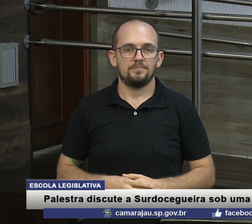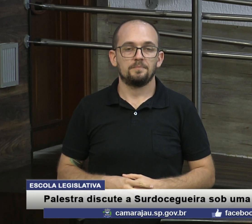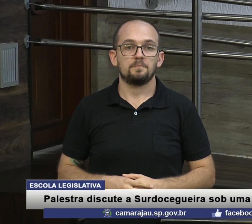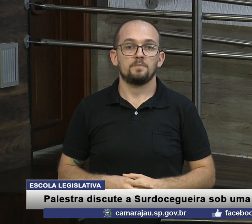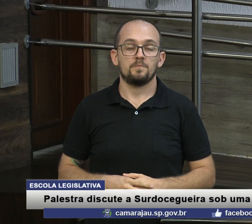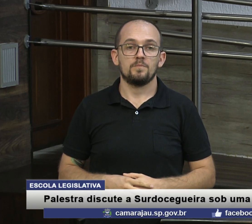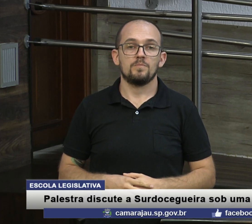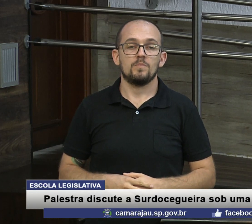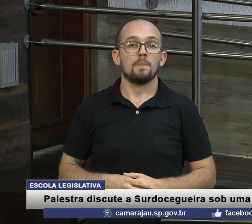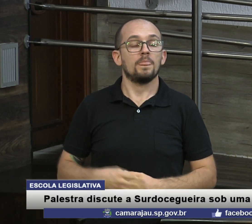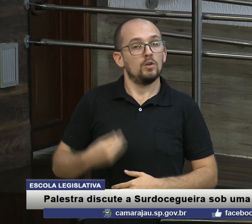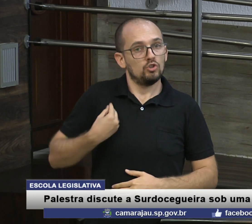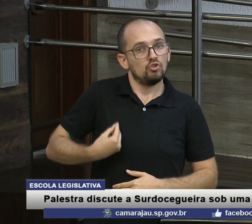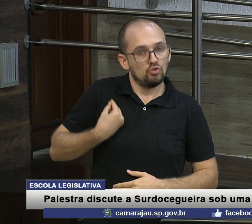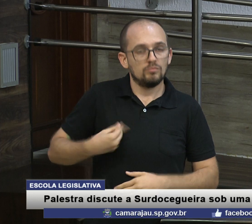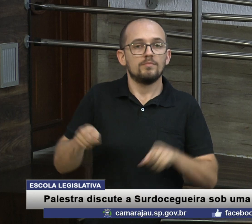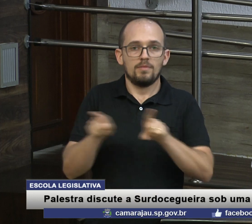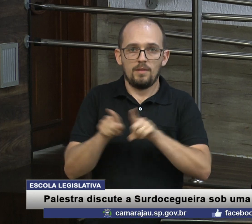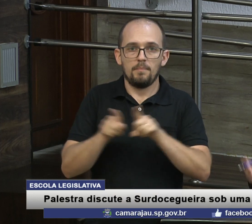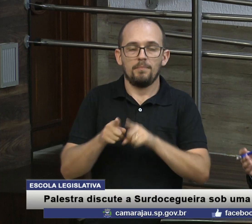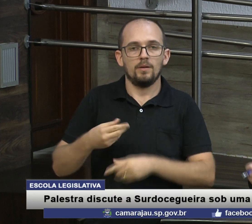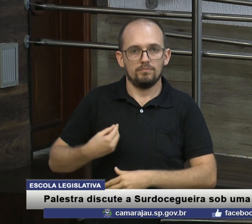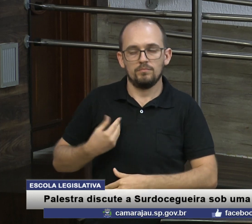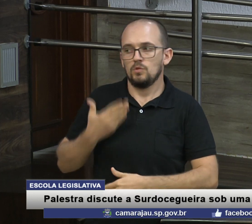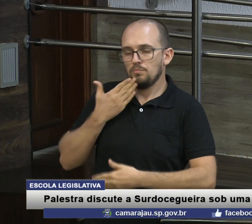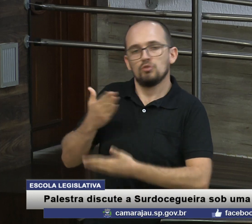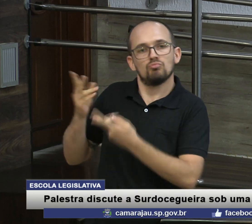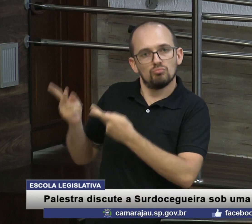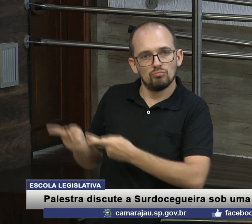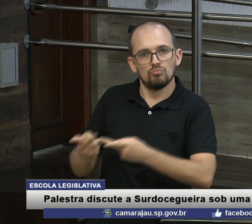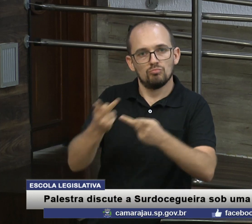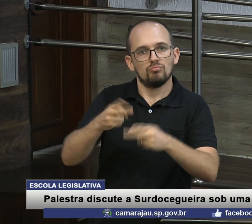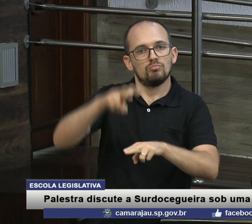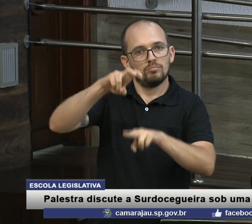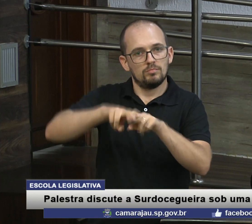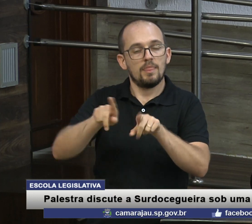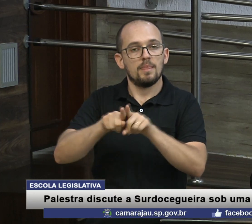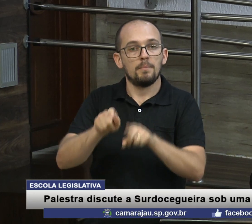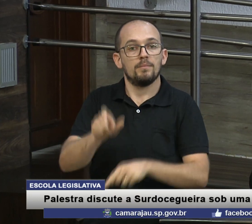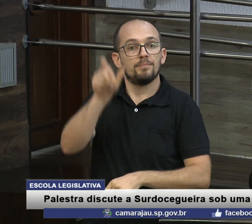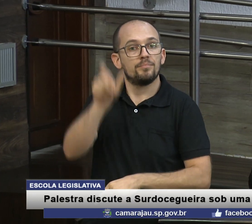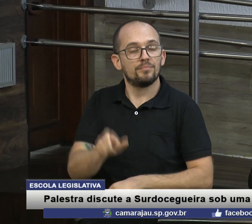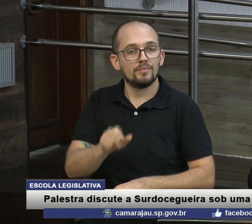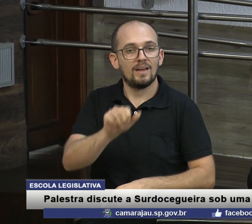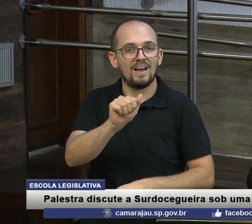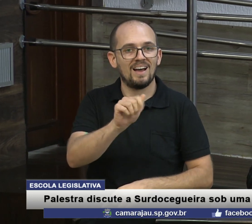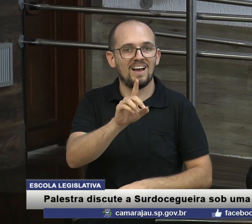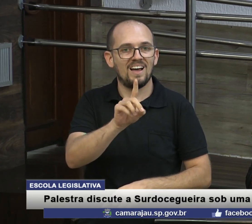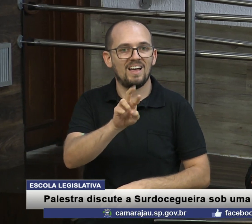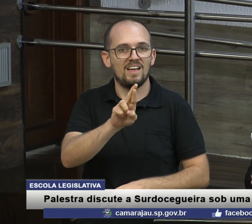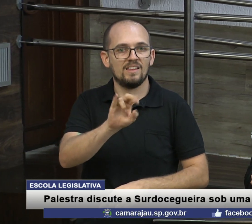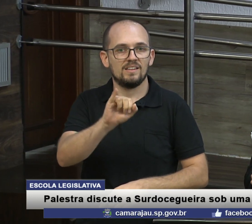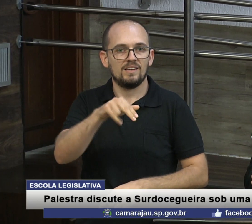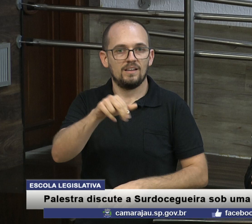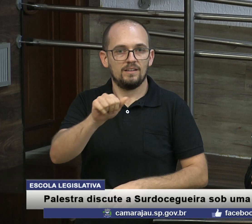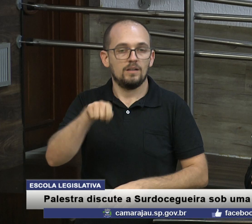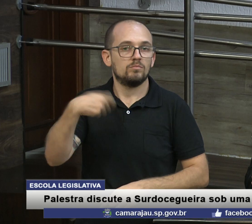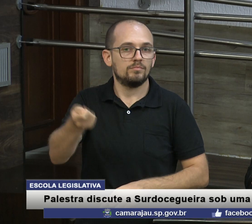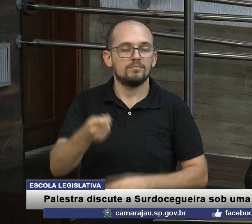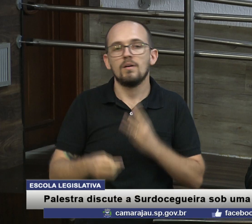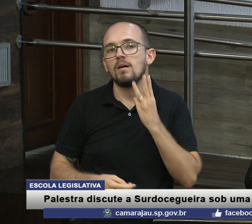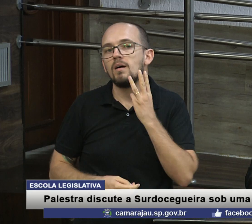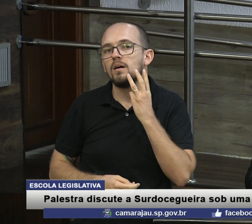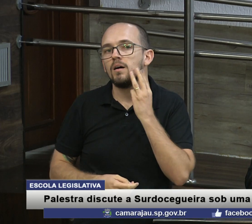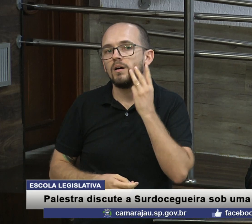Nós temos também aqui a presença, e eu convido para ocupar um lugar à mesa principal, a senhora Adriana Menezes Tonholo, diretora da